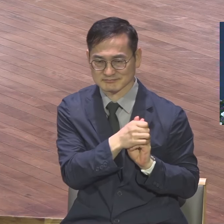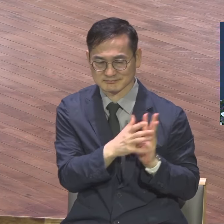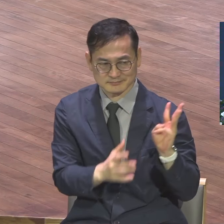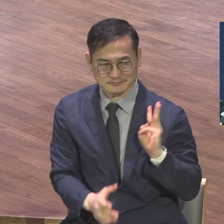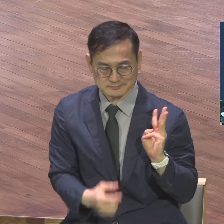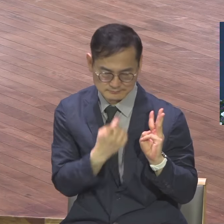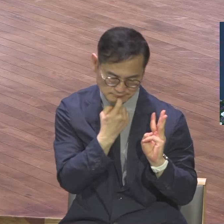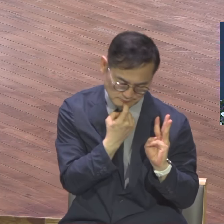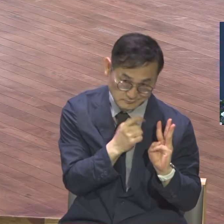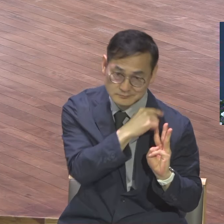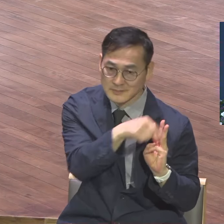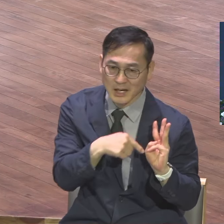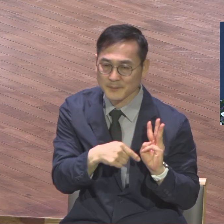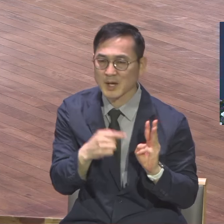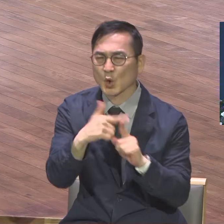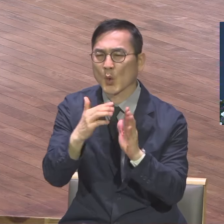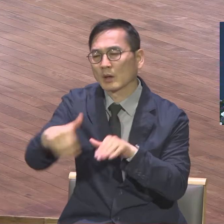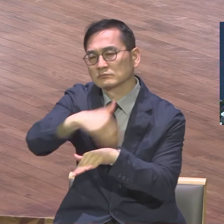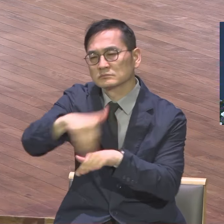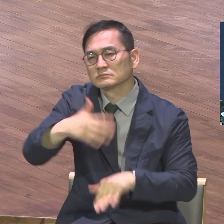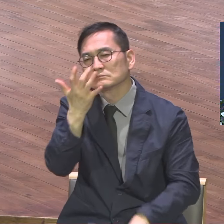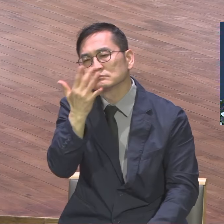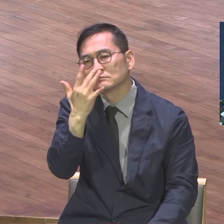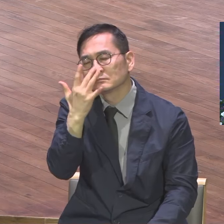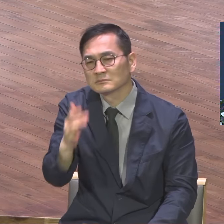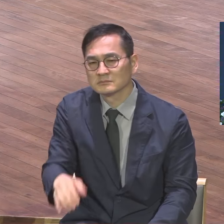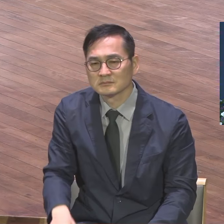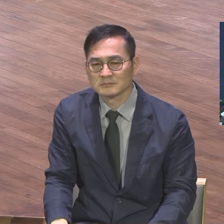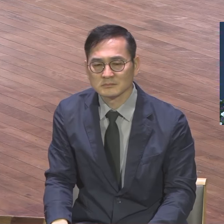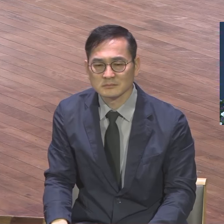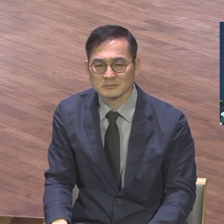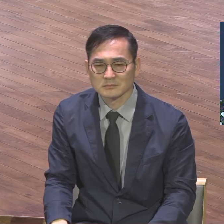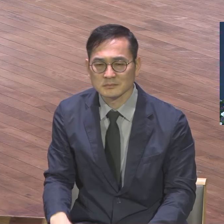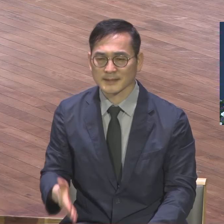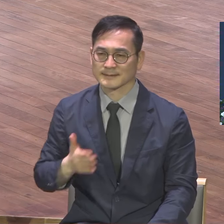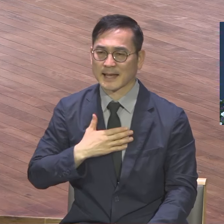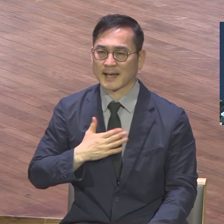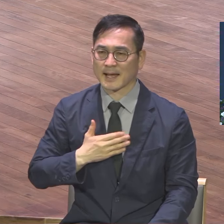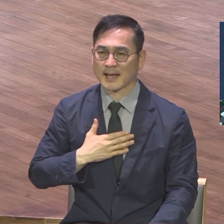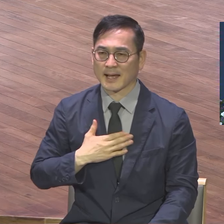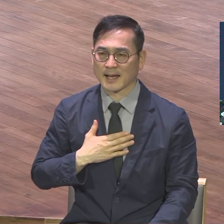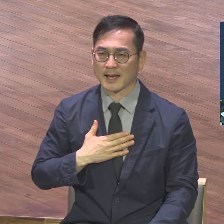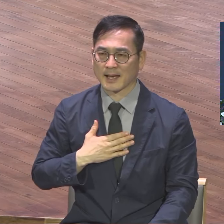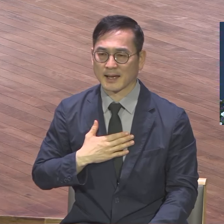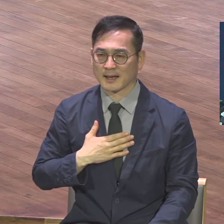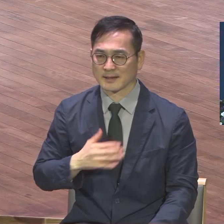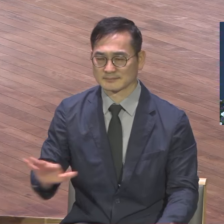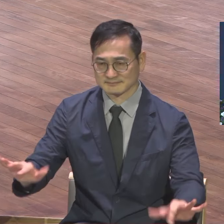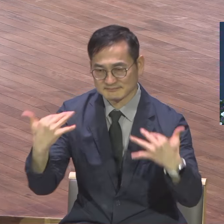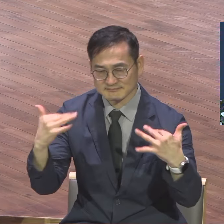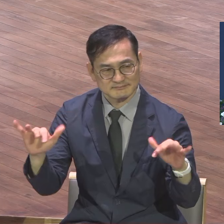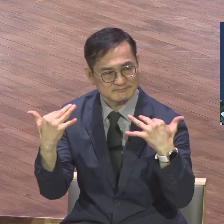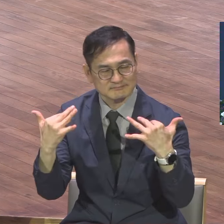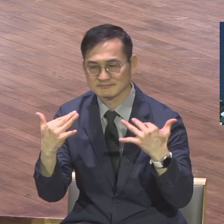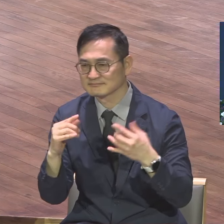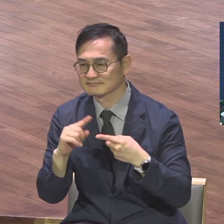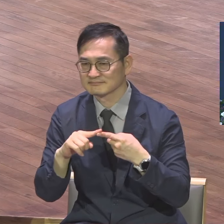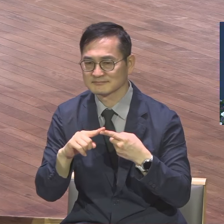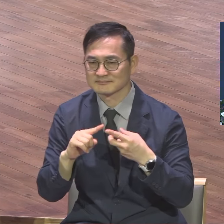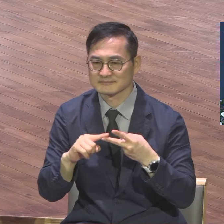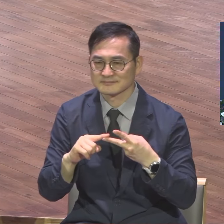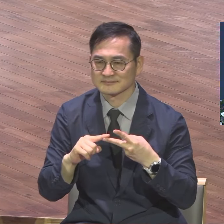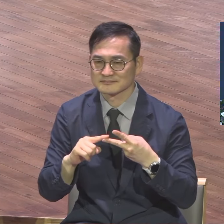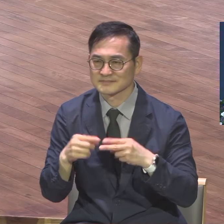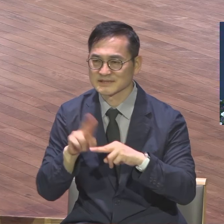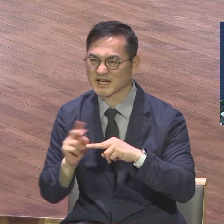받습니다. 은혜 아무 관심이 없어요. 자기가 어떻게 될 것이냐, 내가 얼마나 인정받느냐, 내가 얼마나 높은 자리에